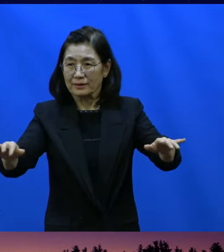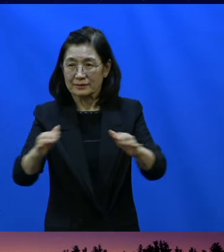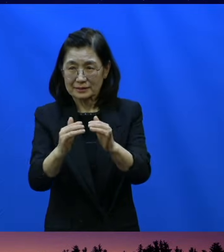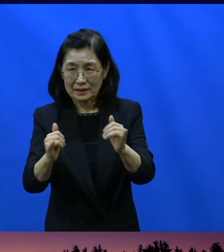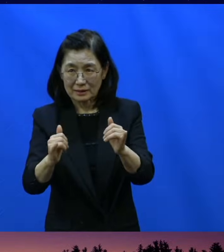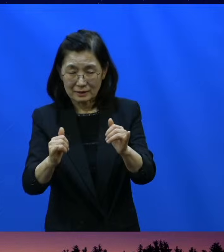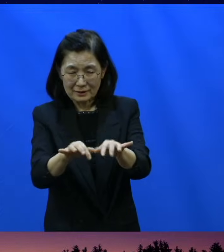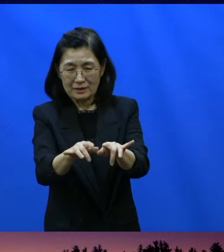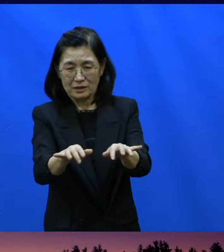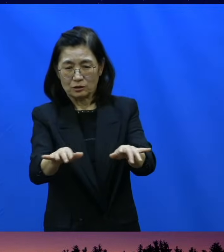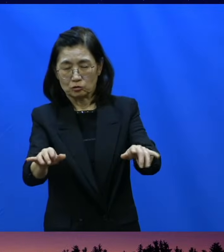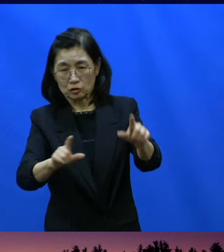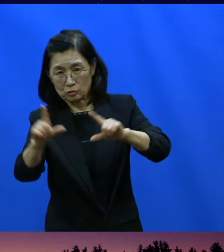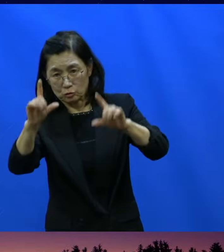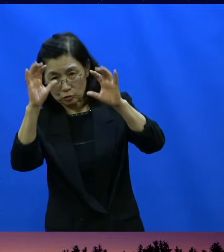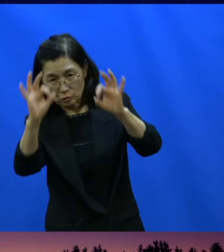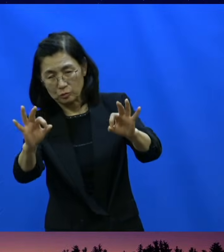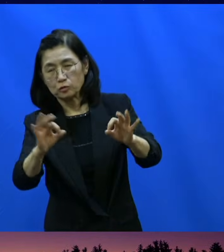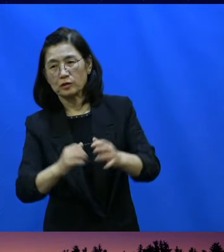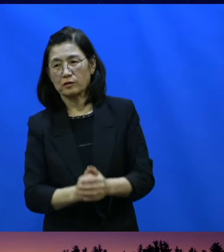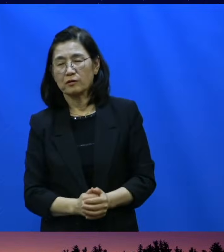보세요.